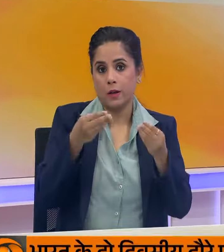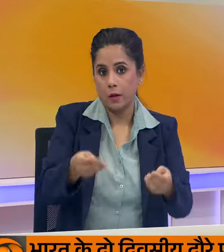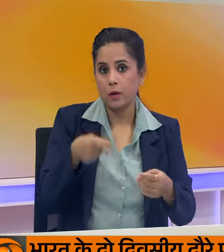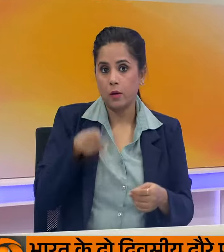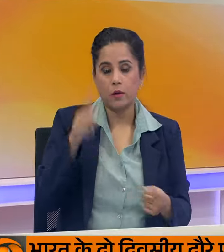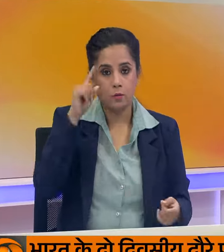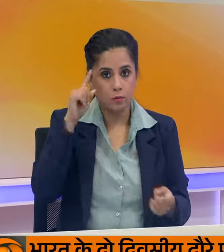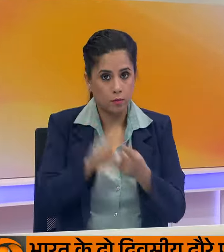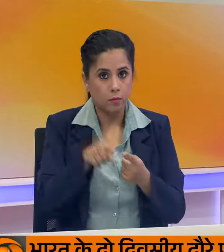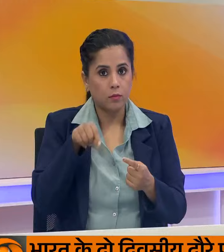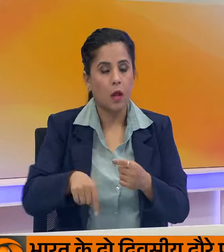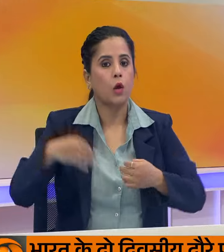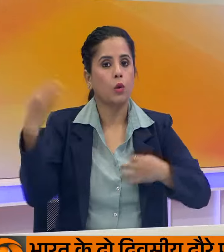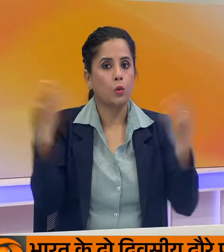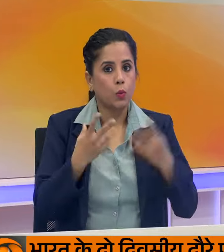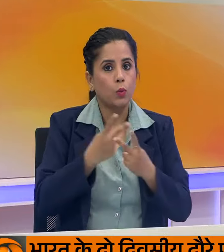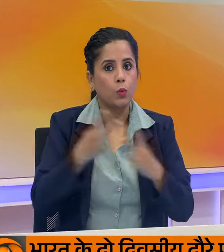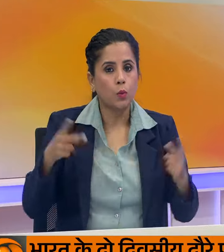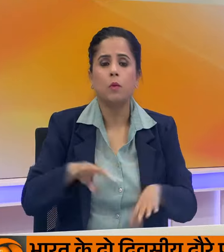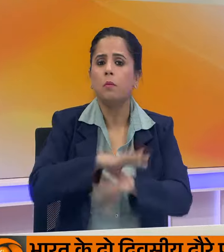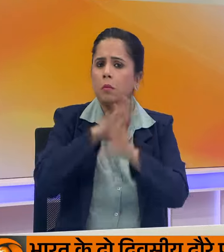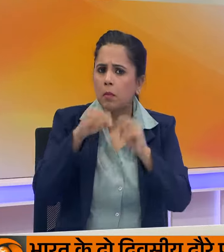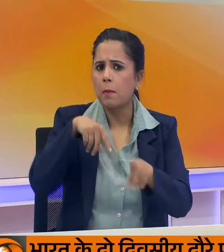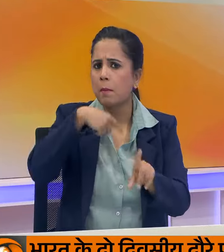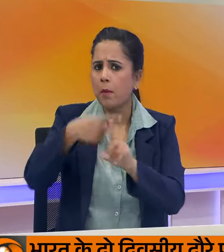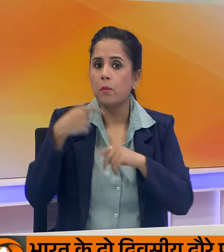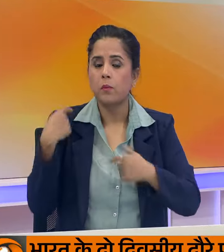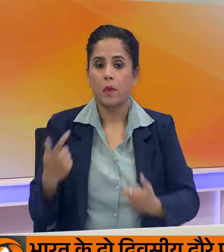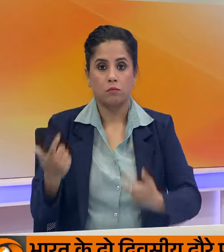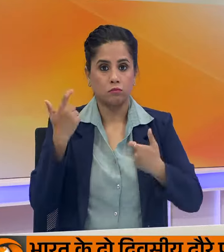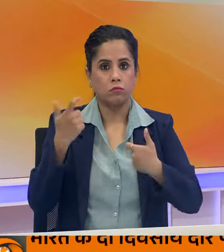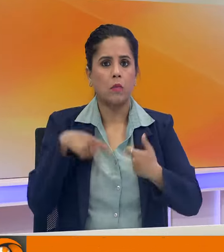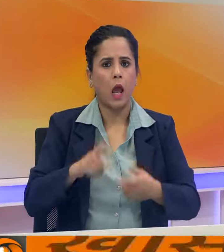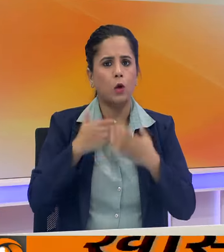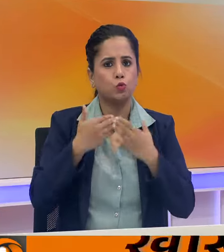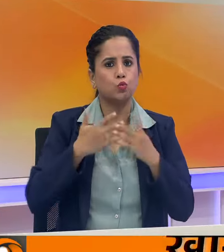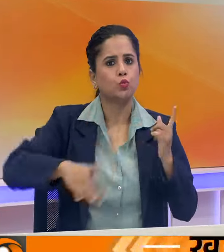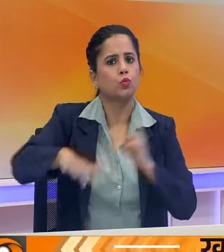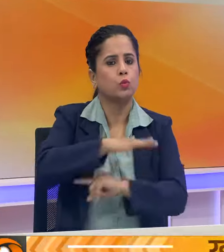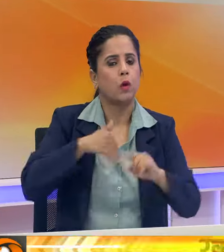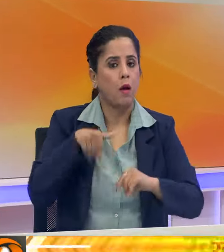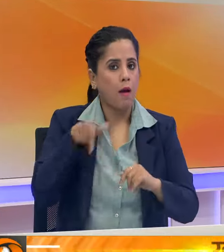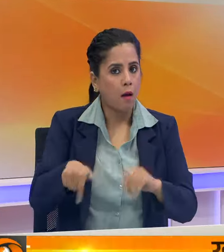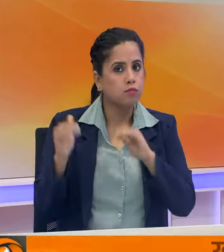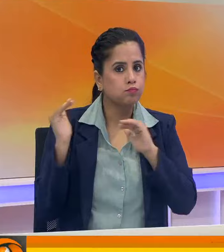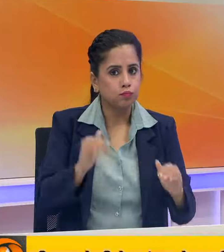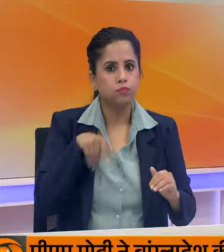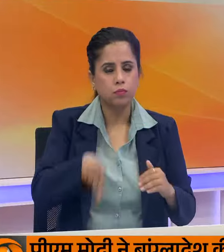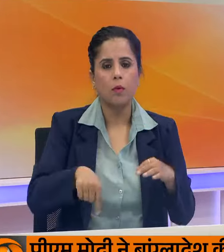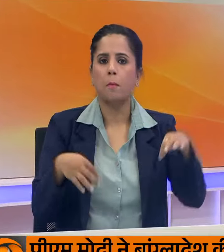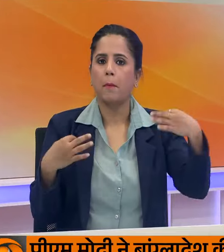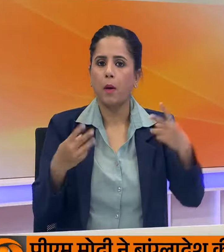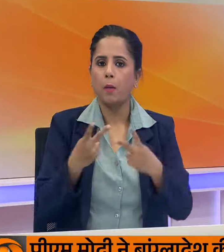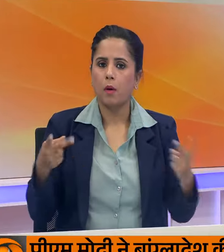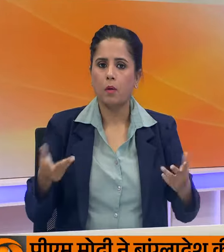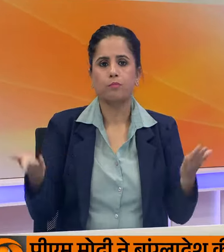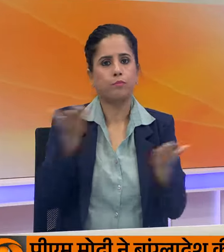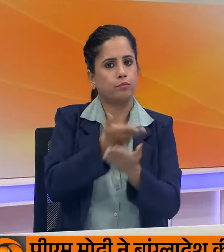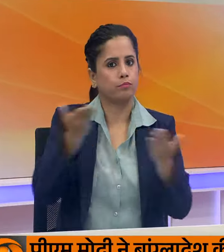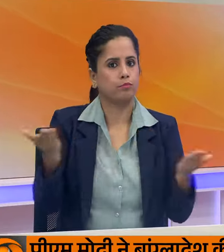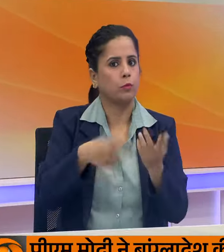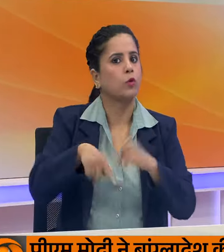सहमति पत्र नवीनीकरण के साथ ही साथ सैन्य शिक्षा क्षेत्र में सहयोग संबंधी दस्तावेजों का भी आदान